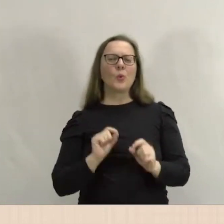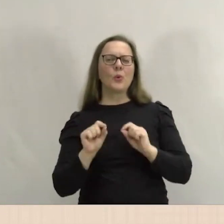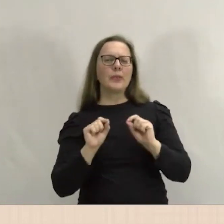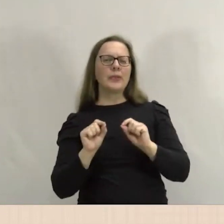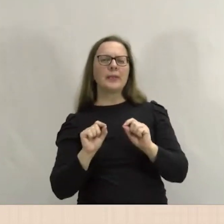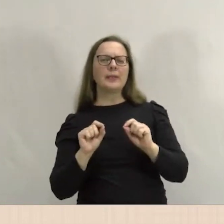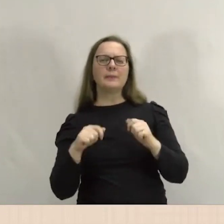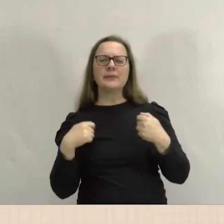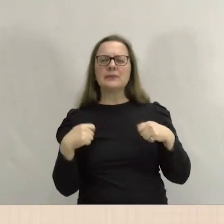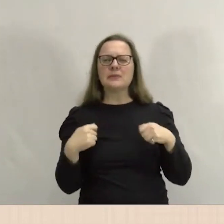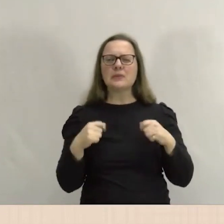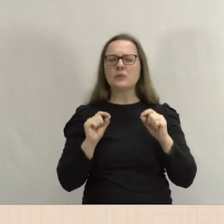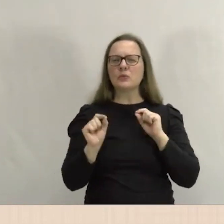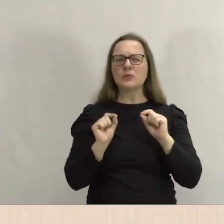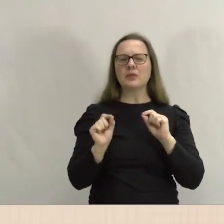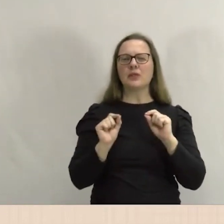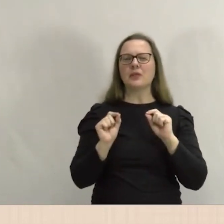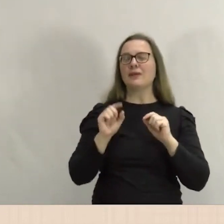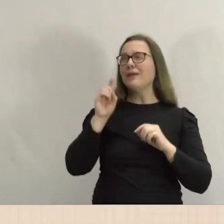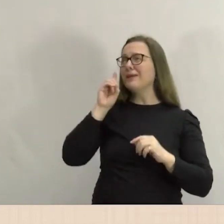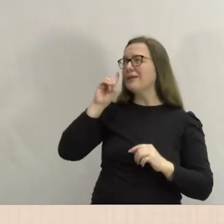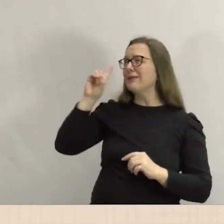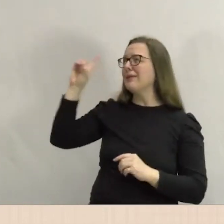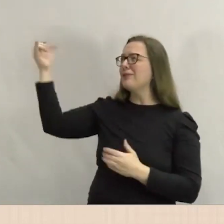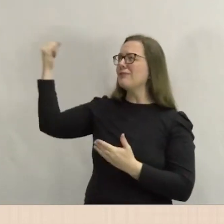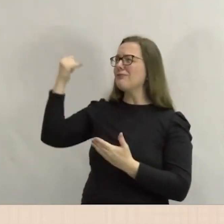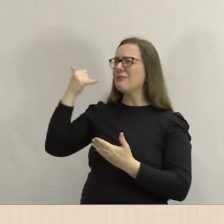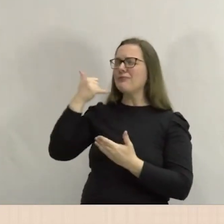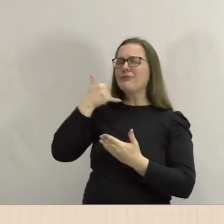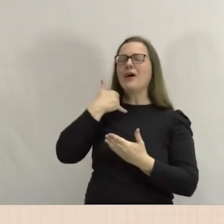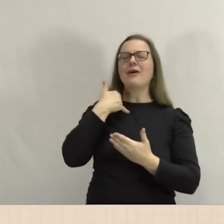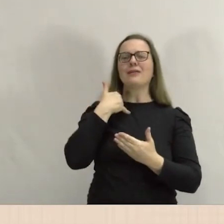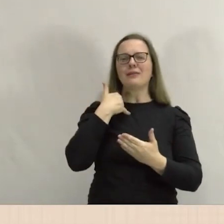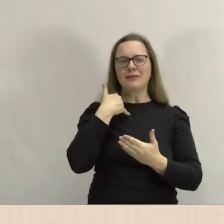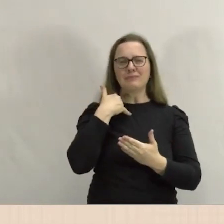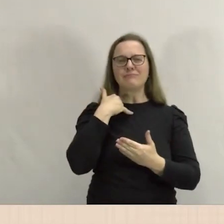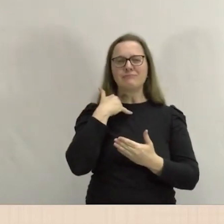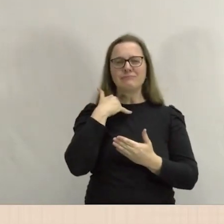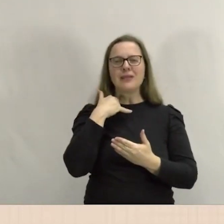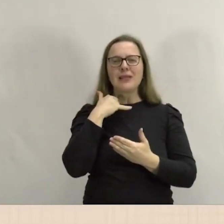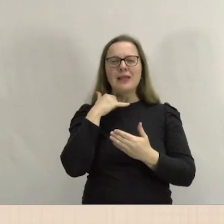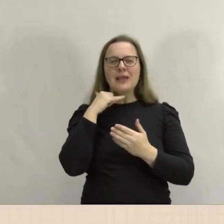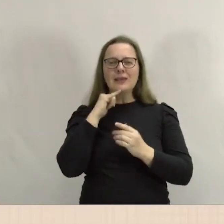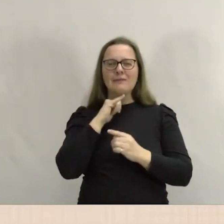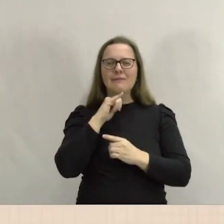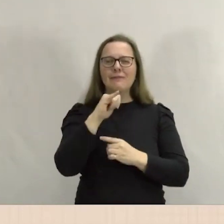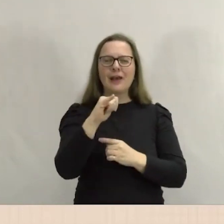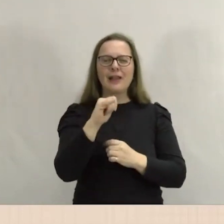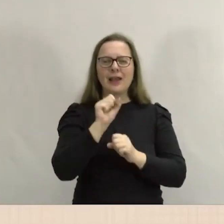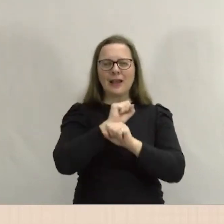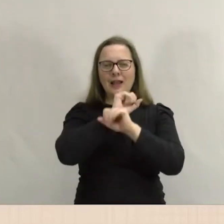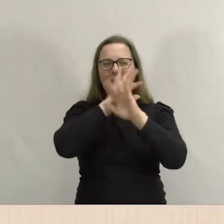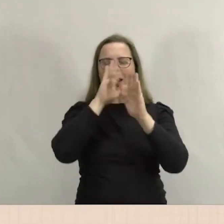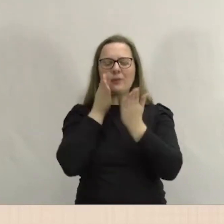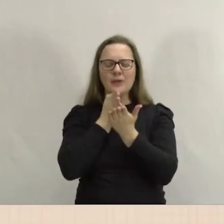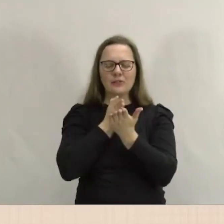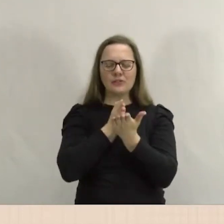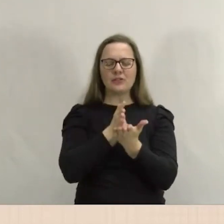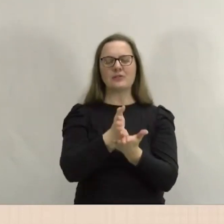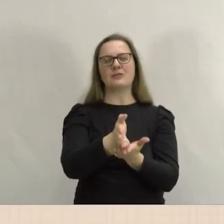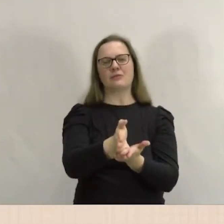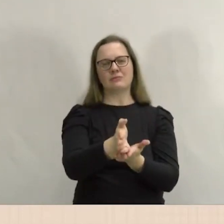Senhor para o momento atual. Essa é a palavra profética.